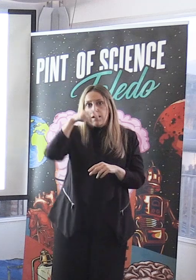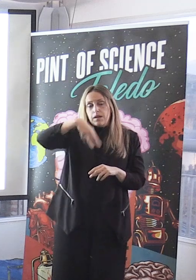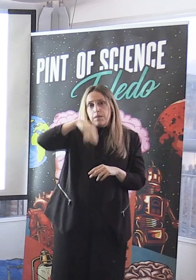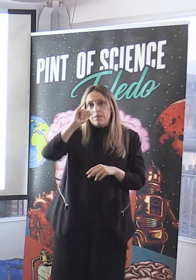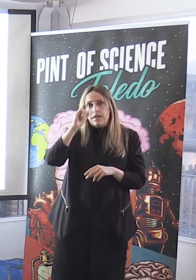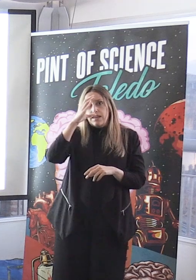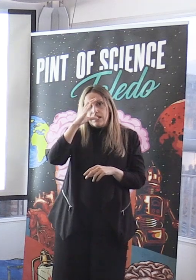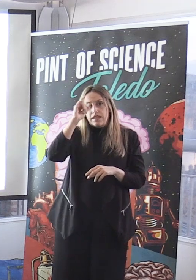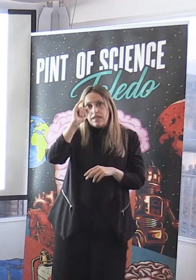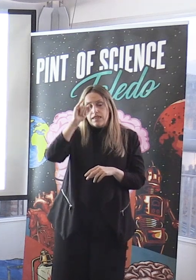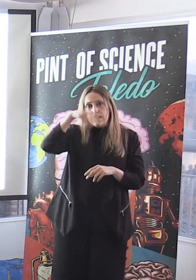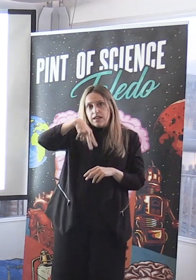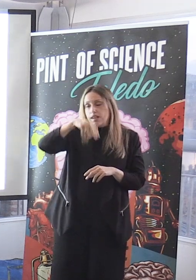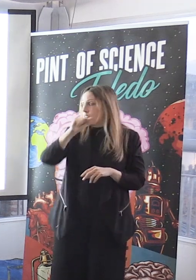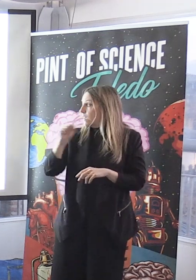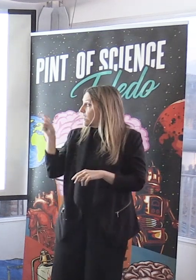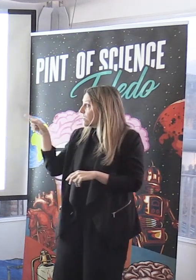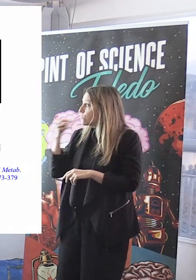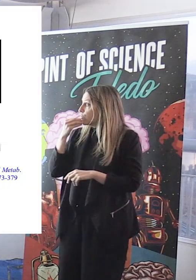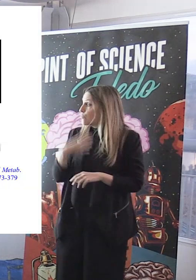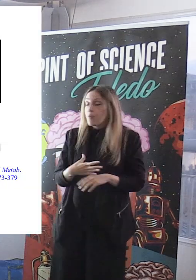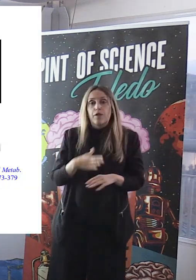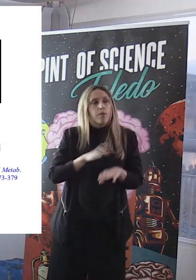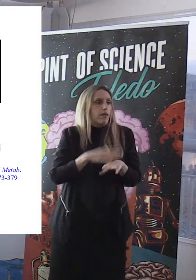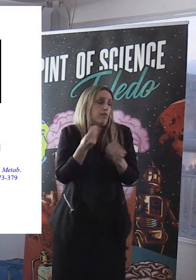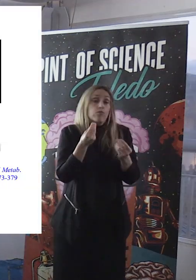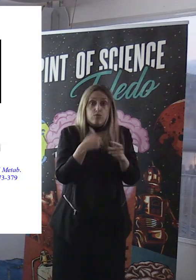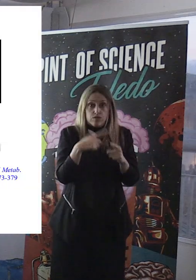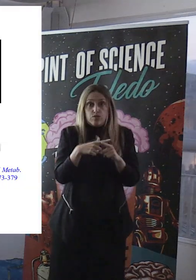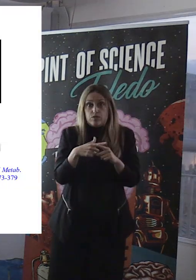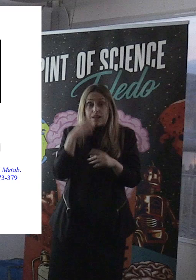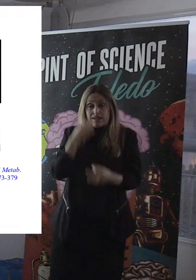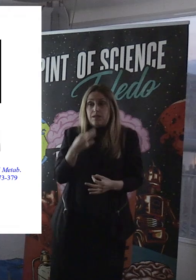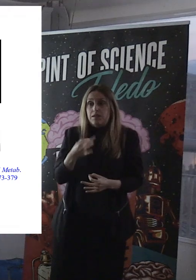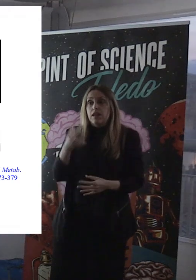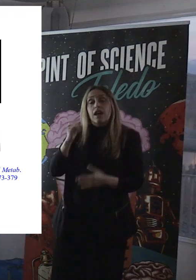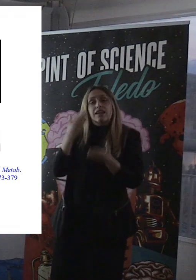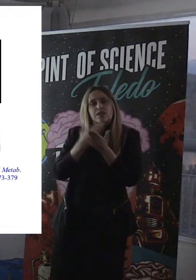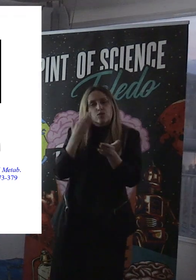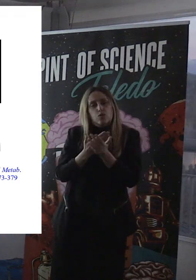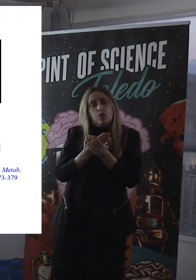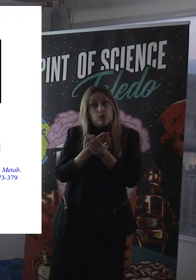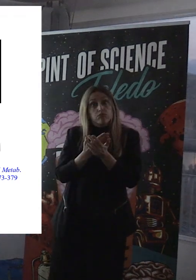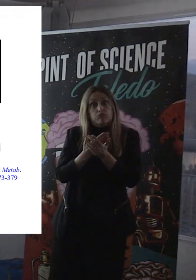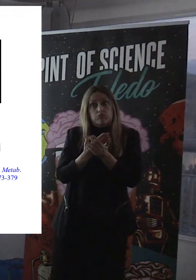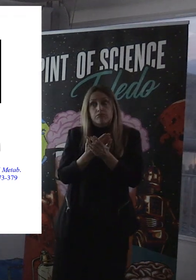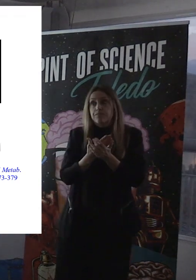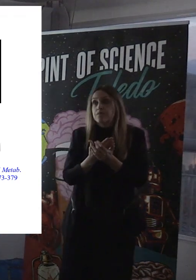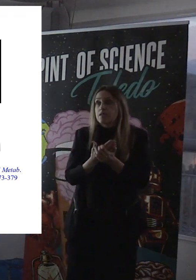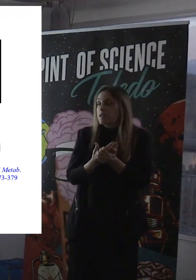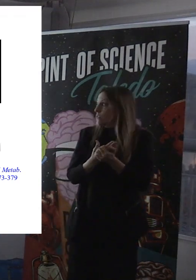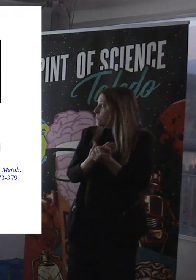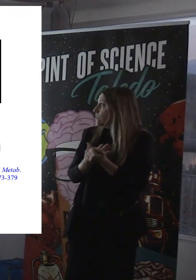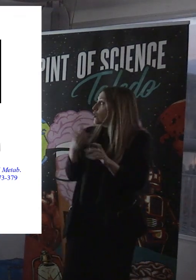rapamicina es bueno para muchas cosas, realmente. Hay estudios clínicos ahora